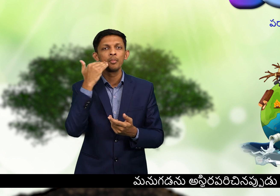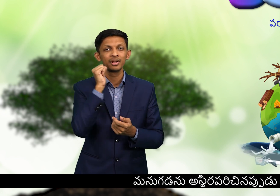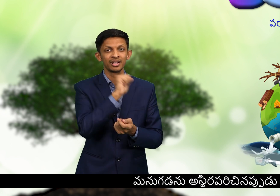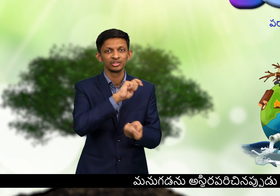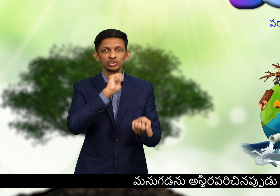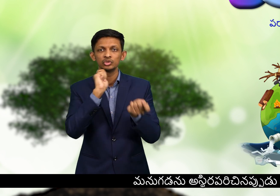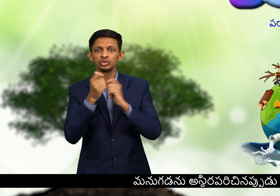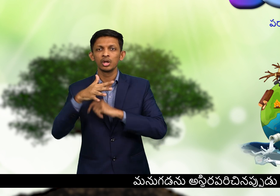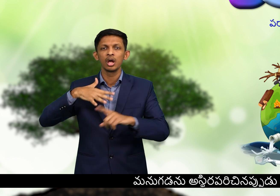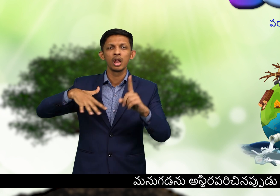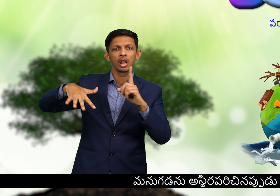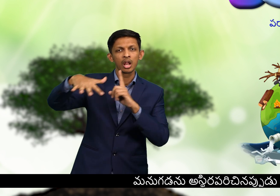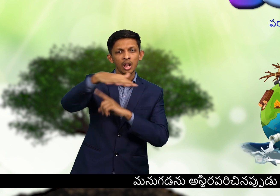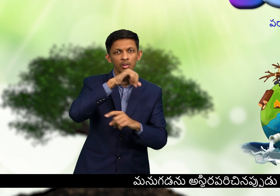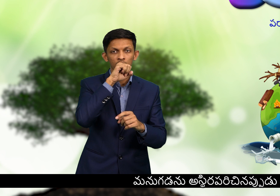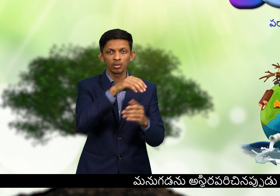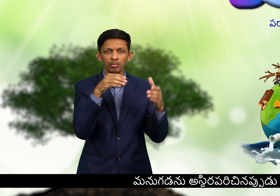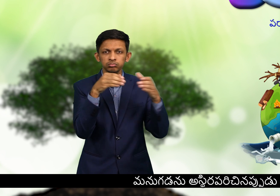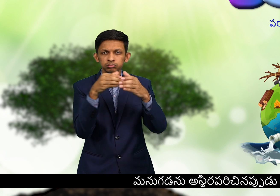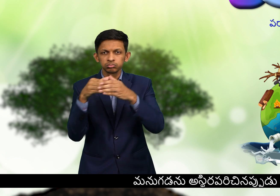మనుగడను అస్థిరపరిచినప్పుడు